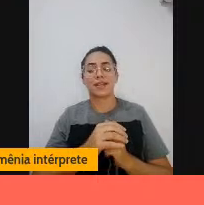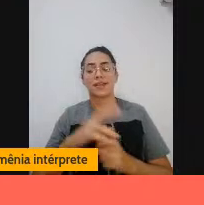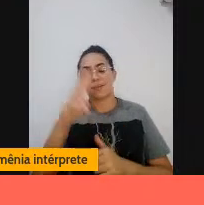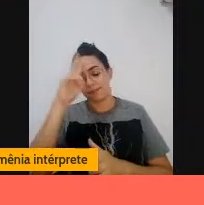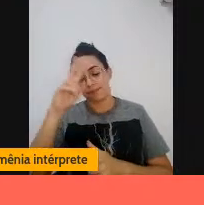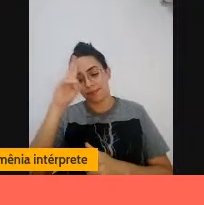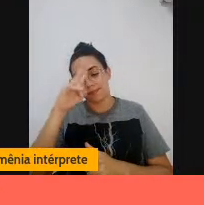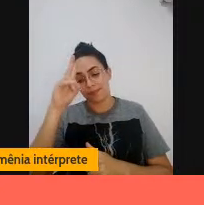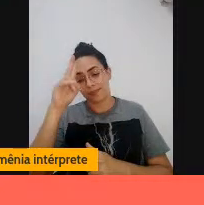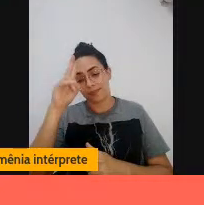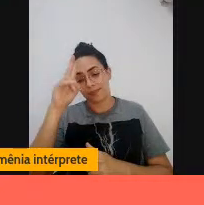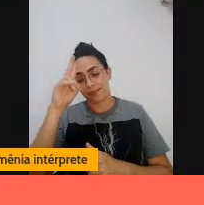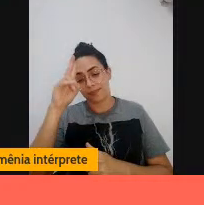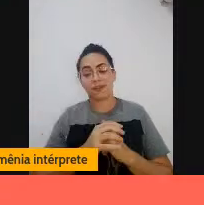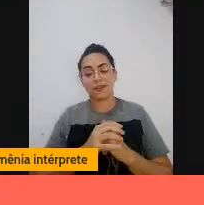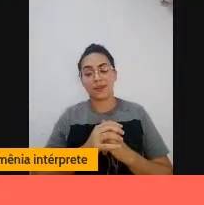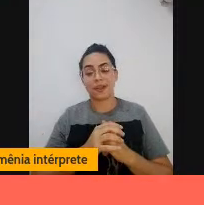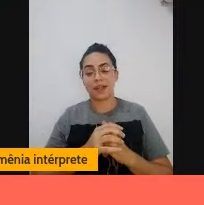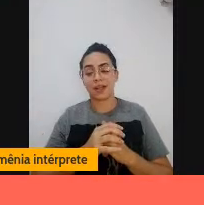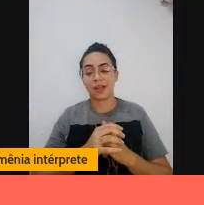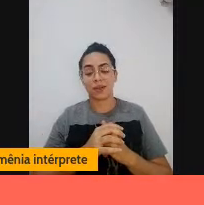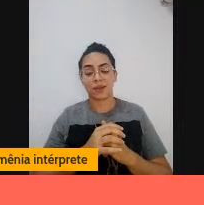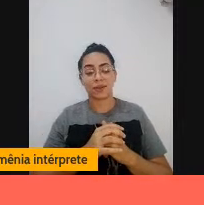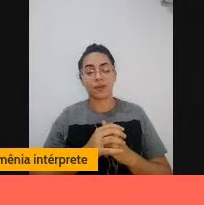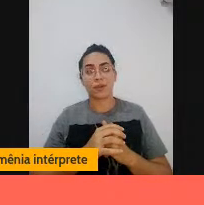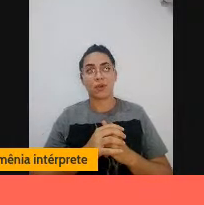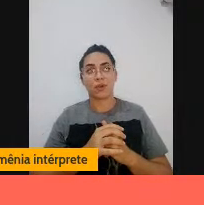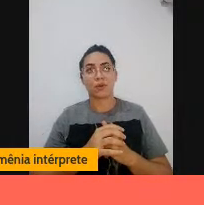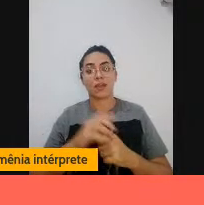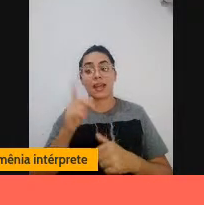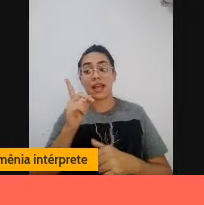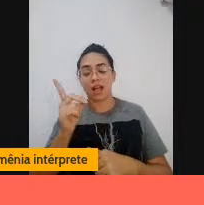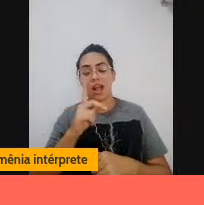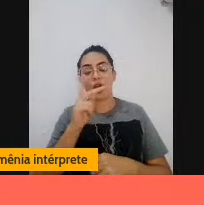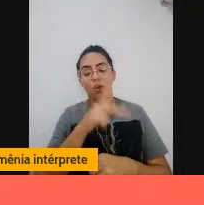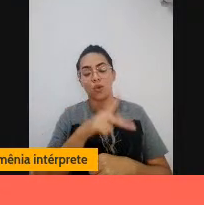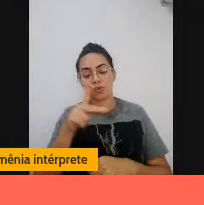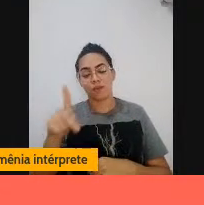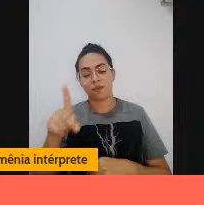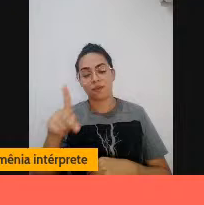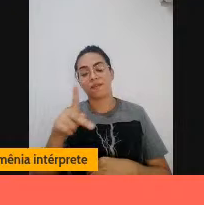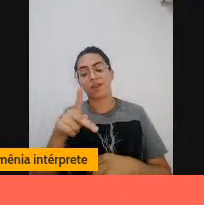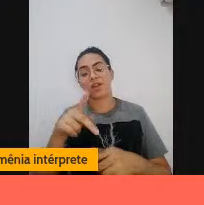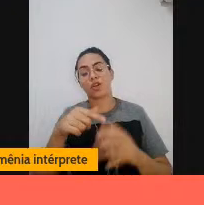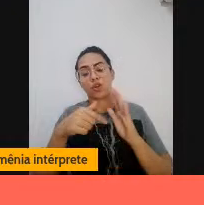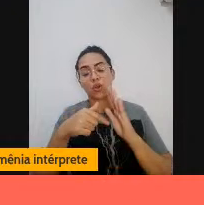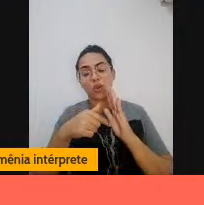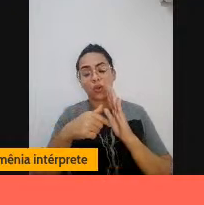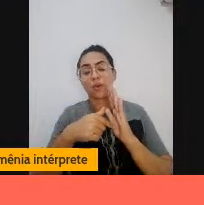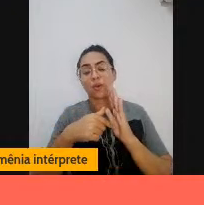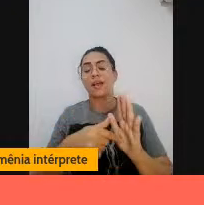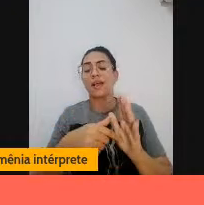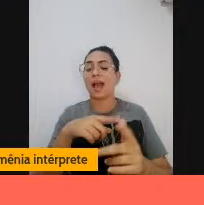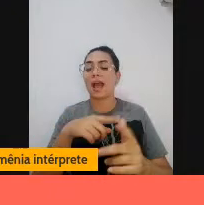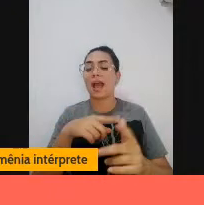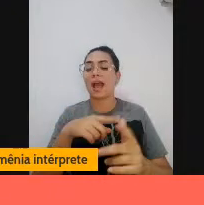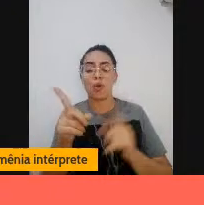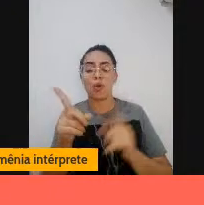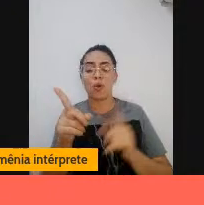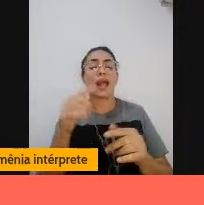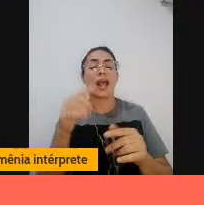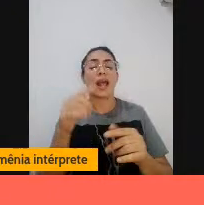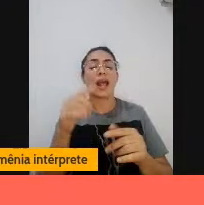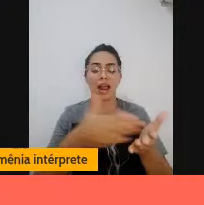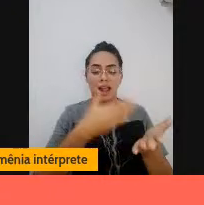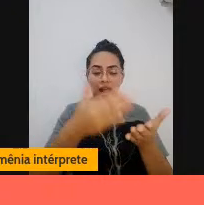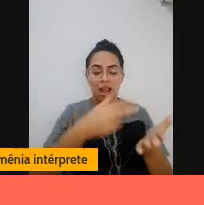doutorado na Espanha, e lá os professores indicavam muito de um para o outro, né? Leia esse livro do colega